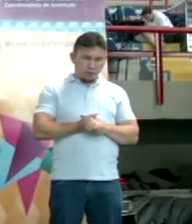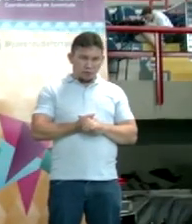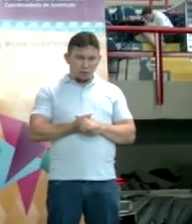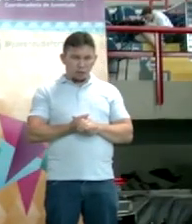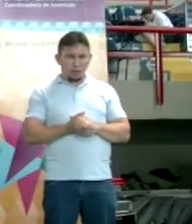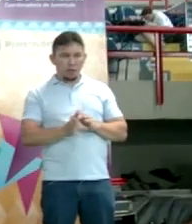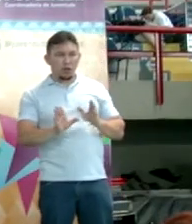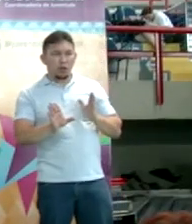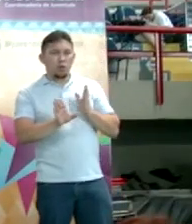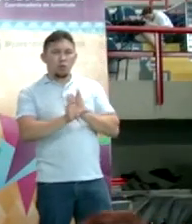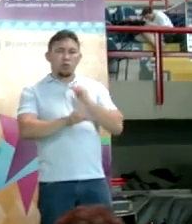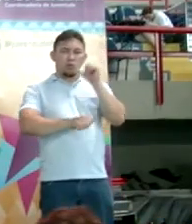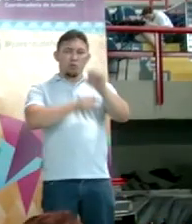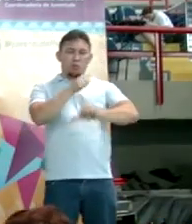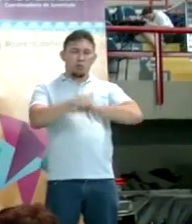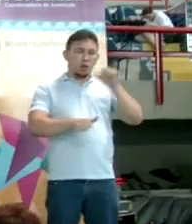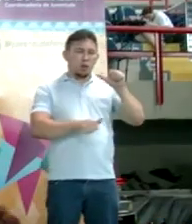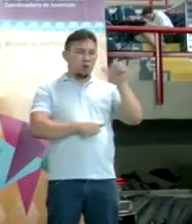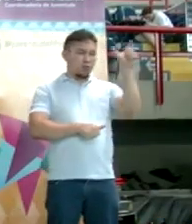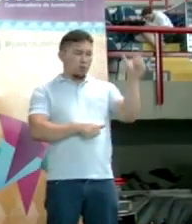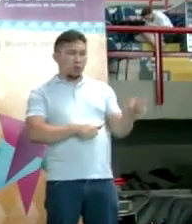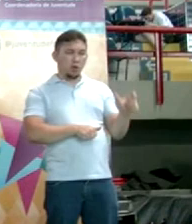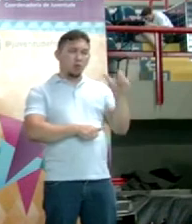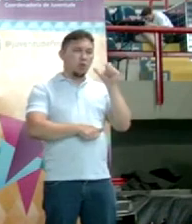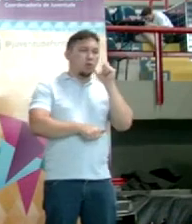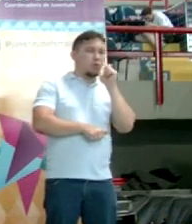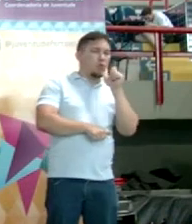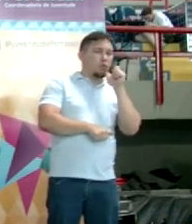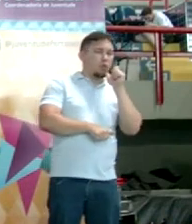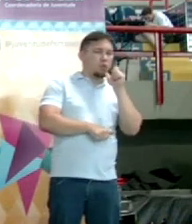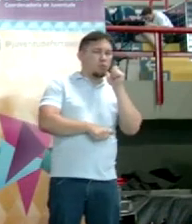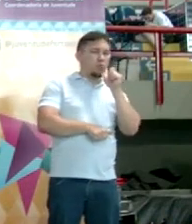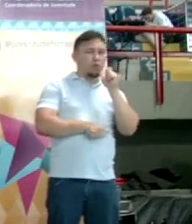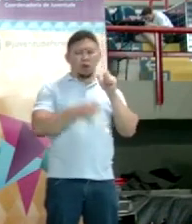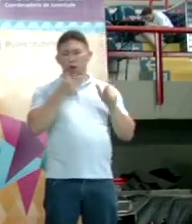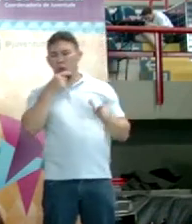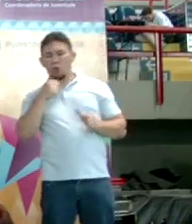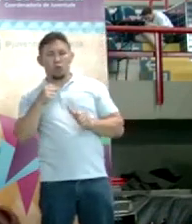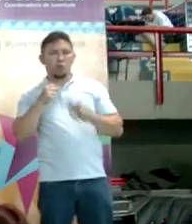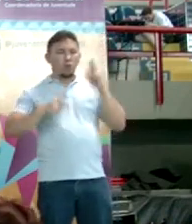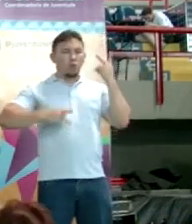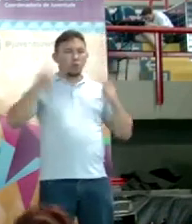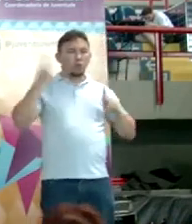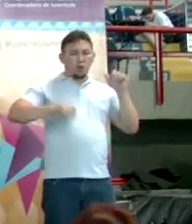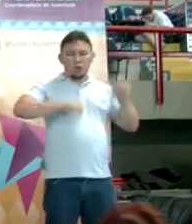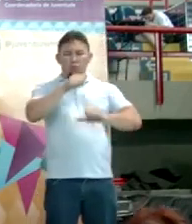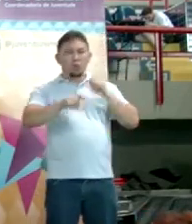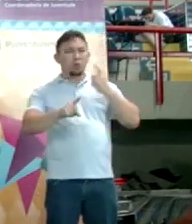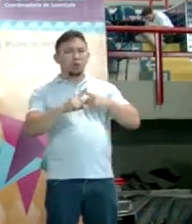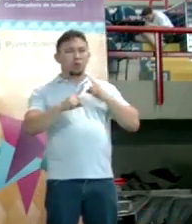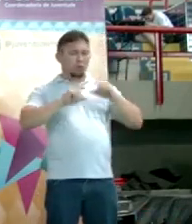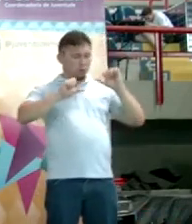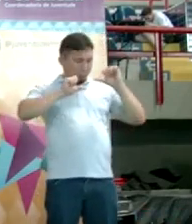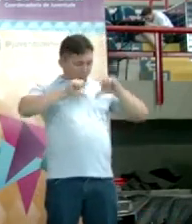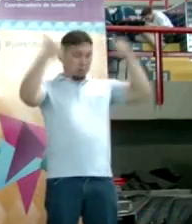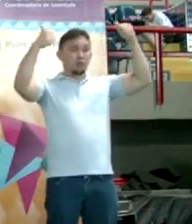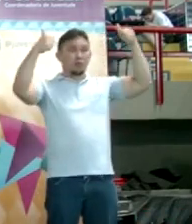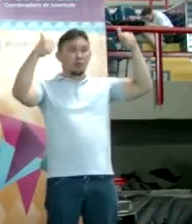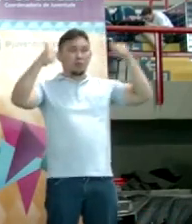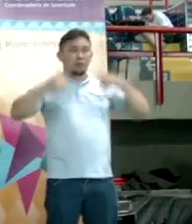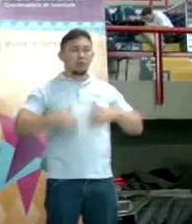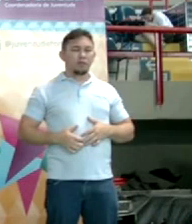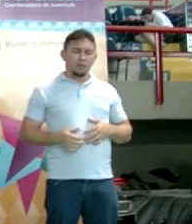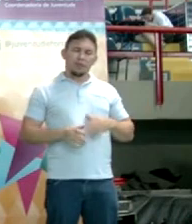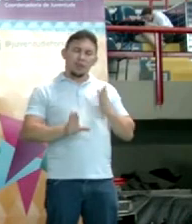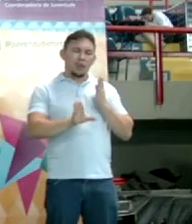porque há mudanças bruscas no humor da mulher no período menstrual. Isso aí tem a ver com a questão da oscilação hormonal, tá certo? A oscilação hormonal é que